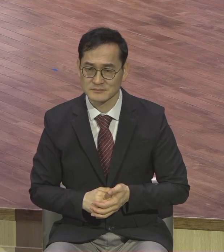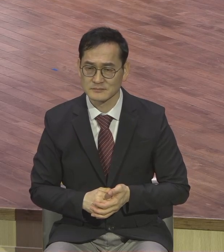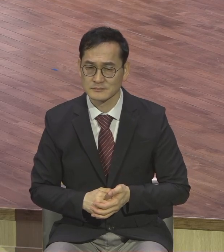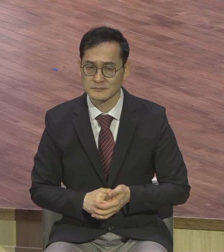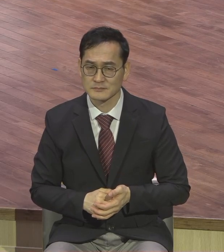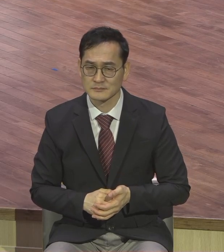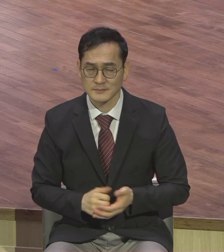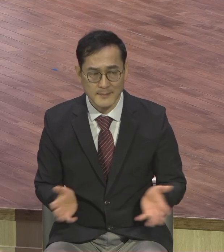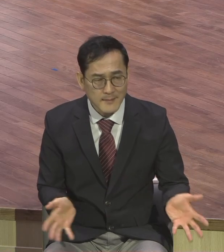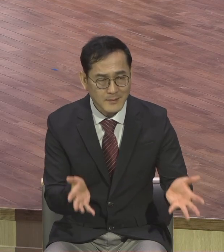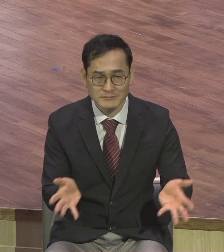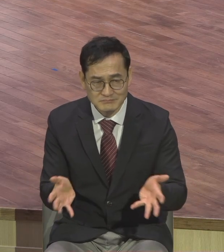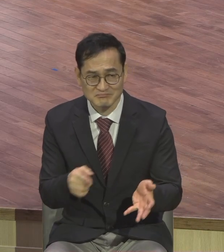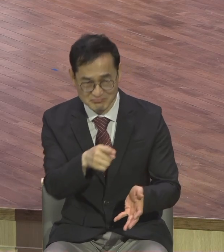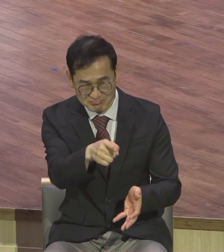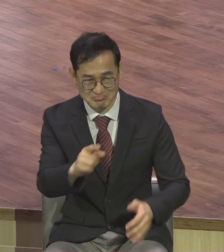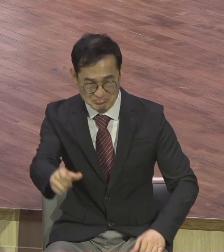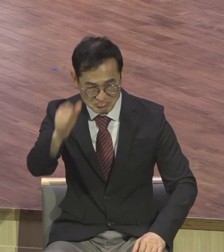그러니까